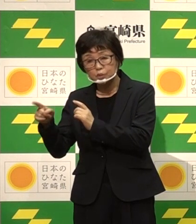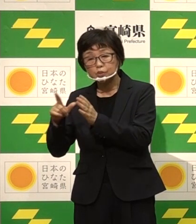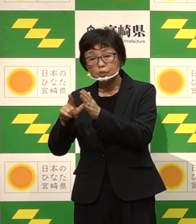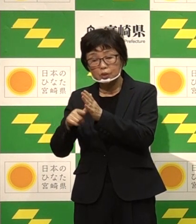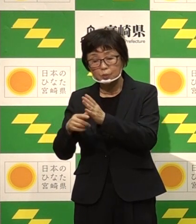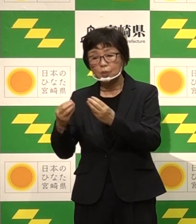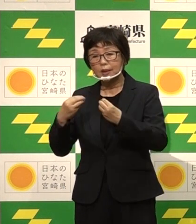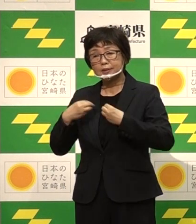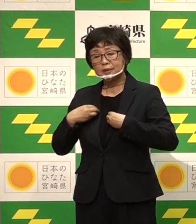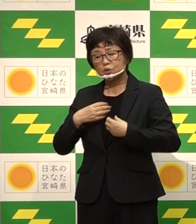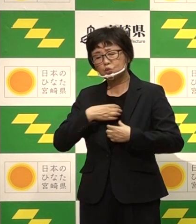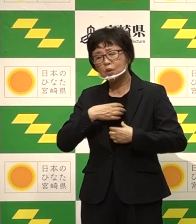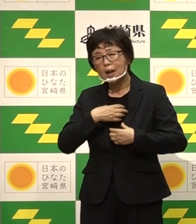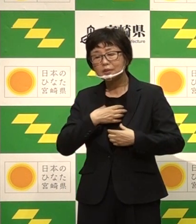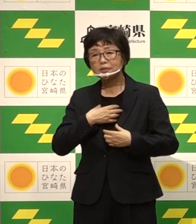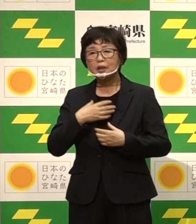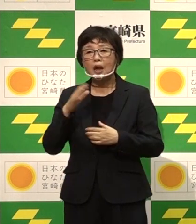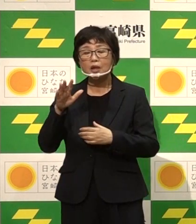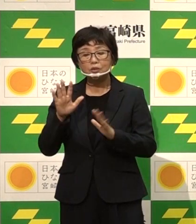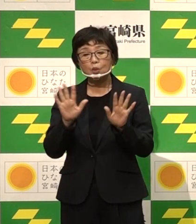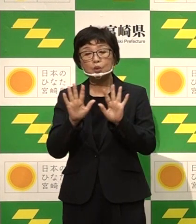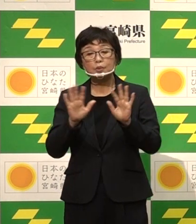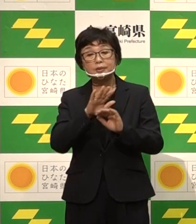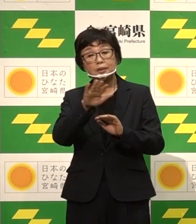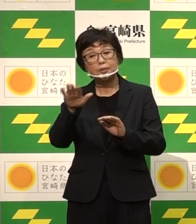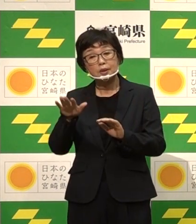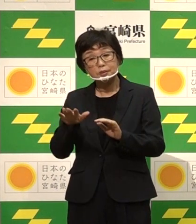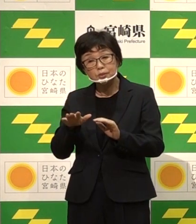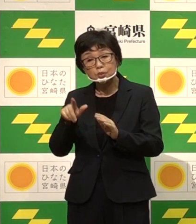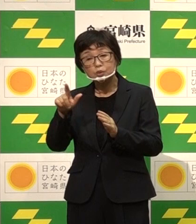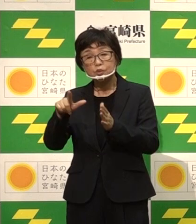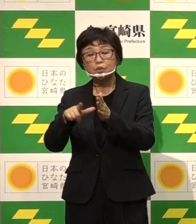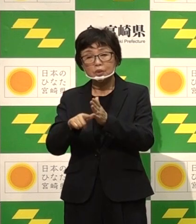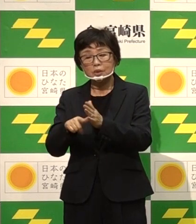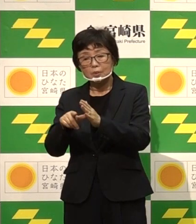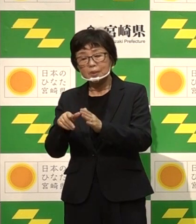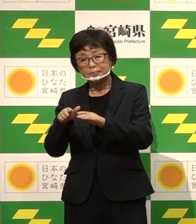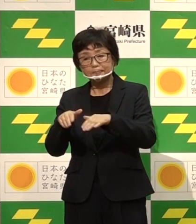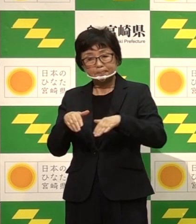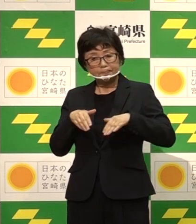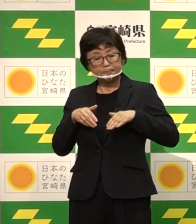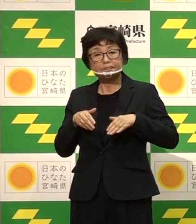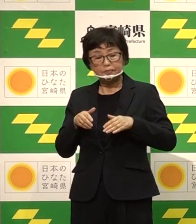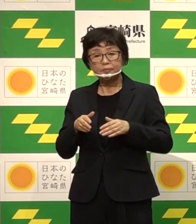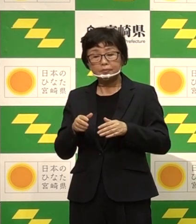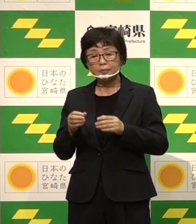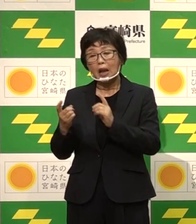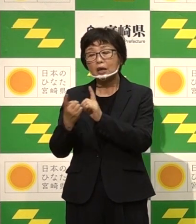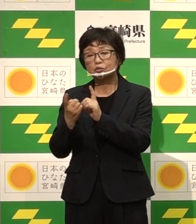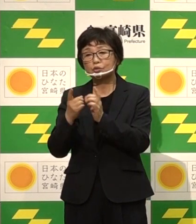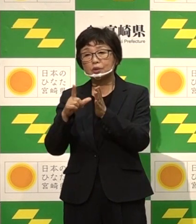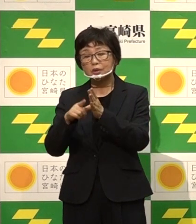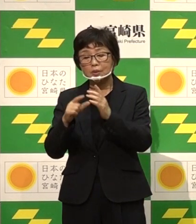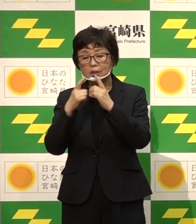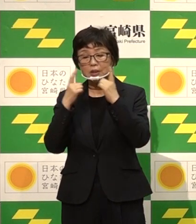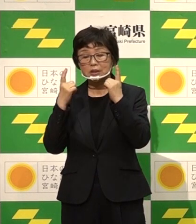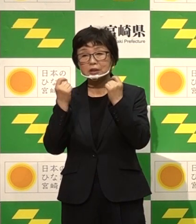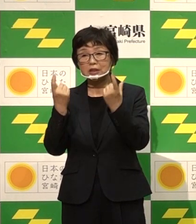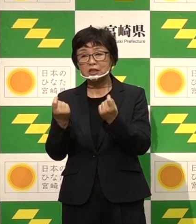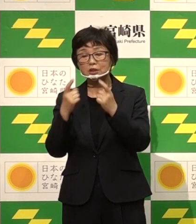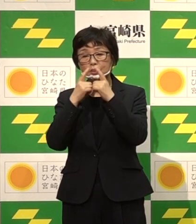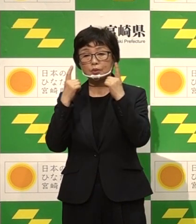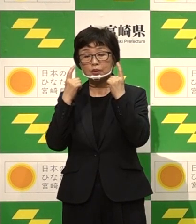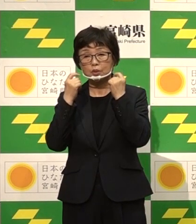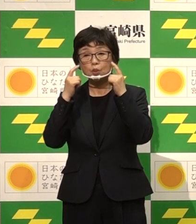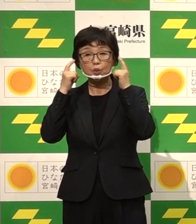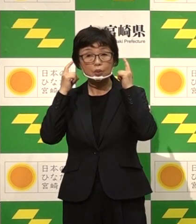感染の不安のあるようなお子さんはやっぱりそういう機会は避けていただくだとか、 もし荒れる場合は適切に不織マスクを使ってい